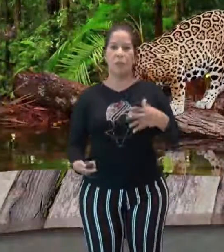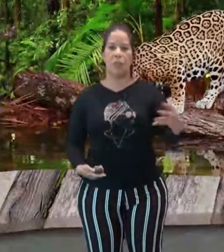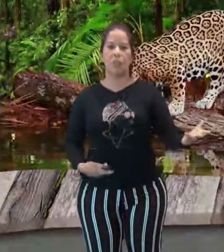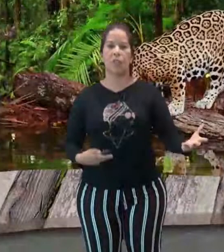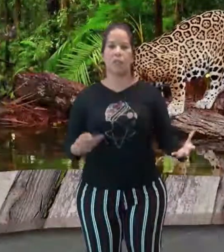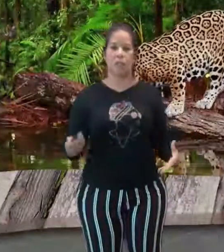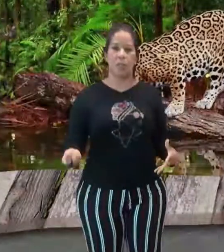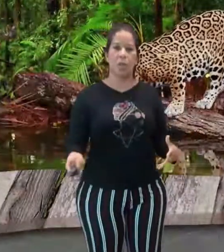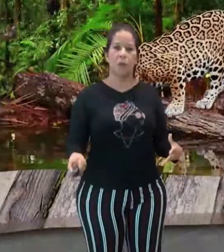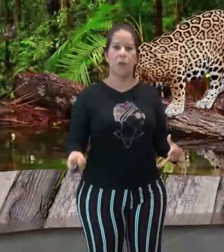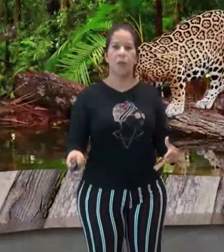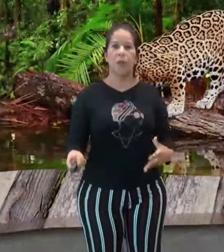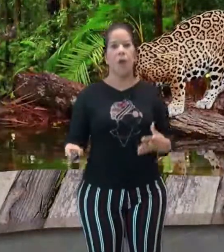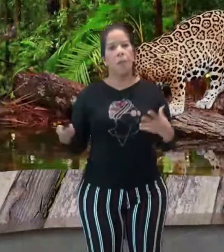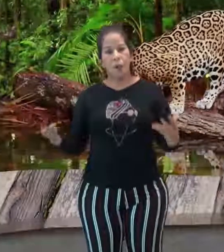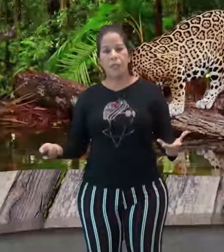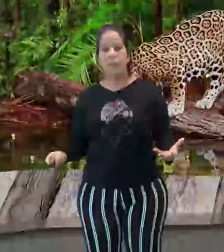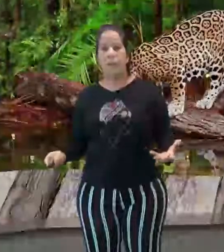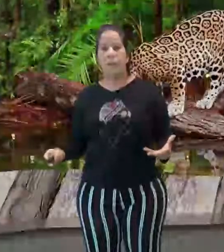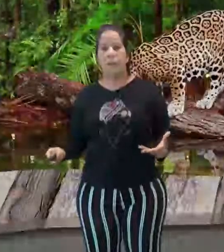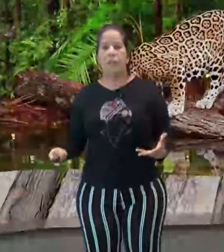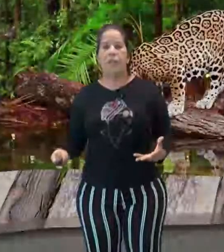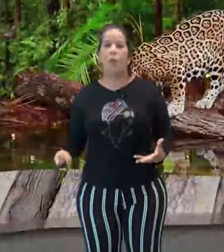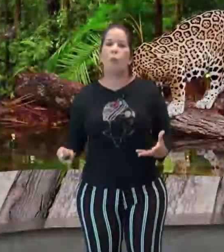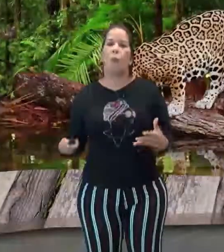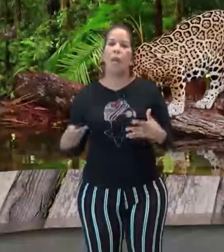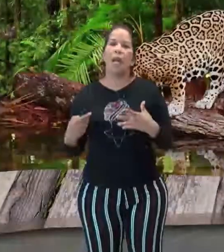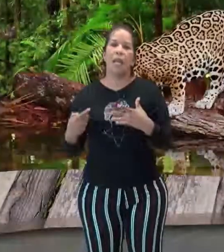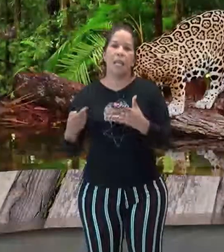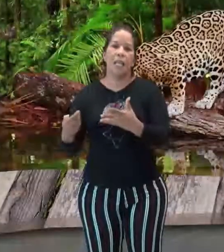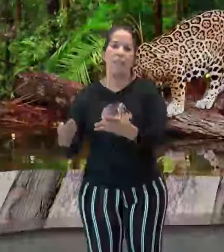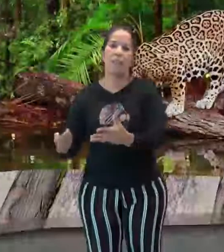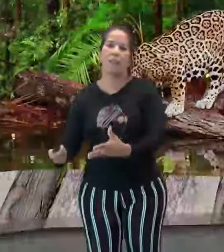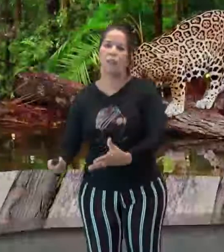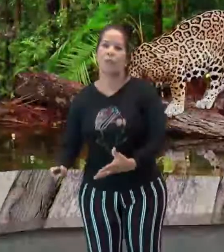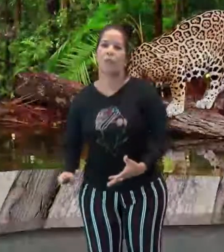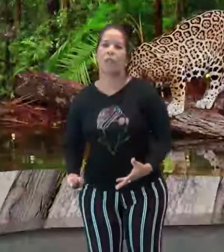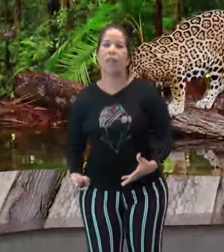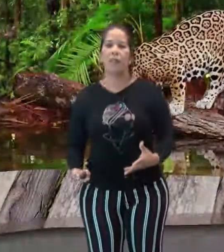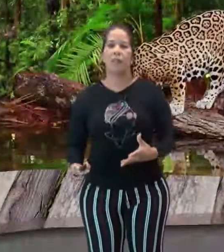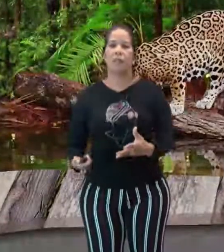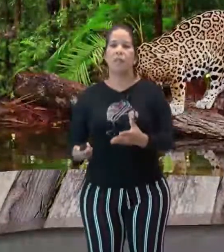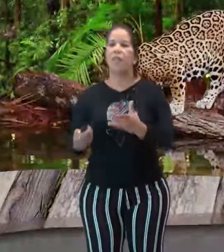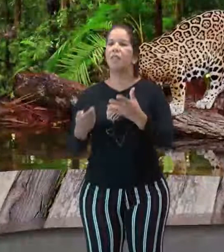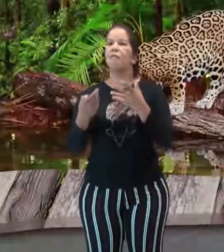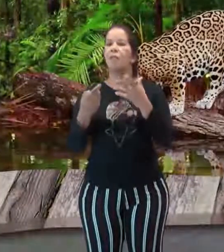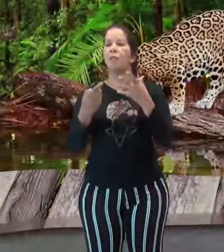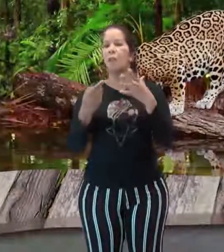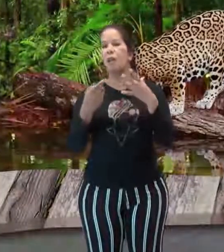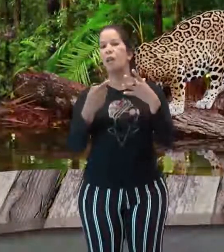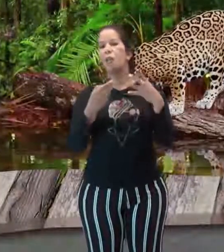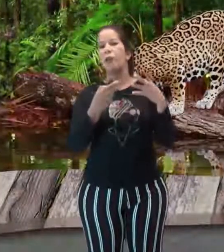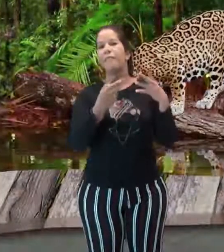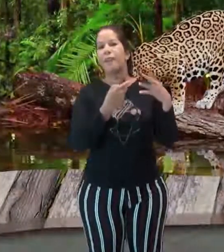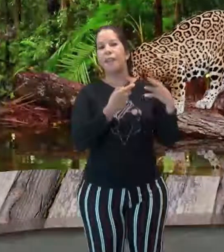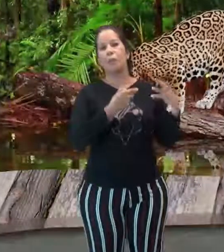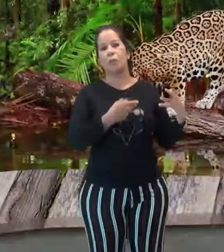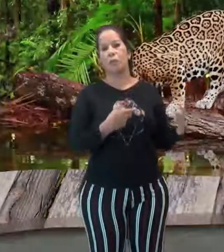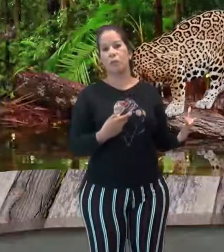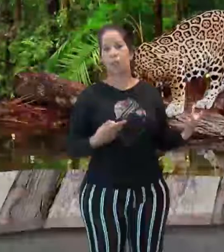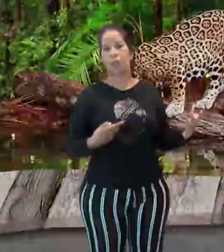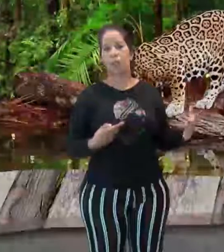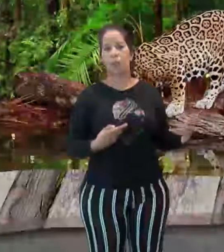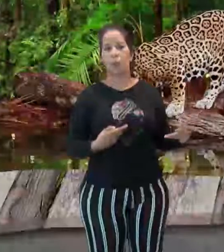do gameta masculino e feminino? Pois é. Então, para que esse evento aconteça, precisa haver um